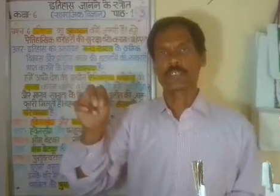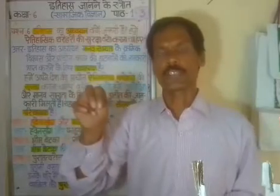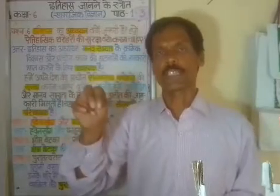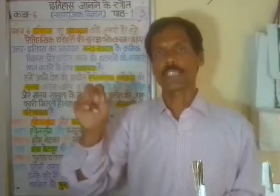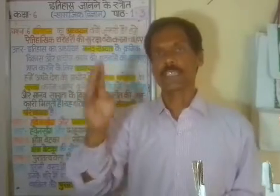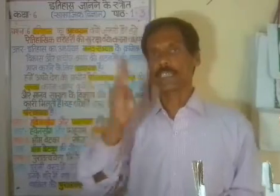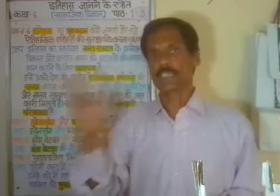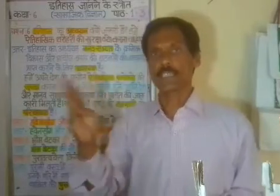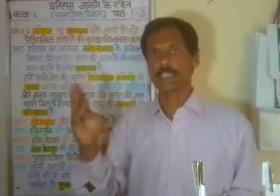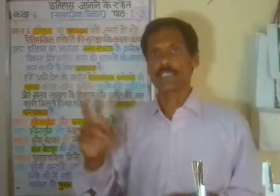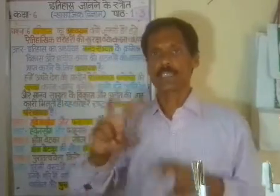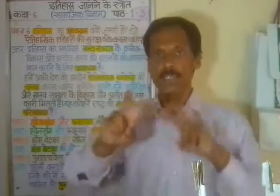चीनी